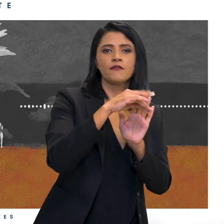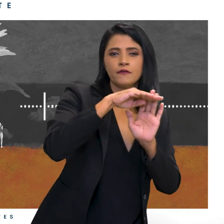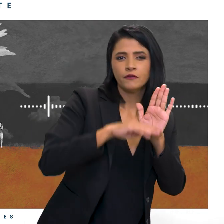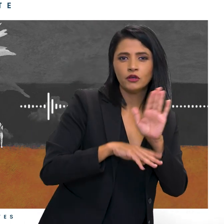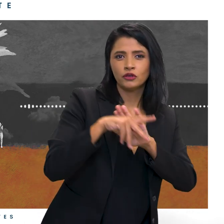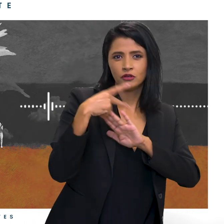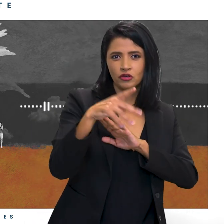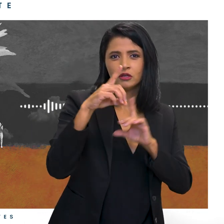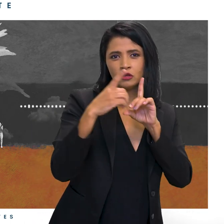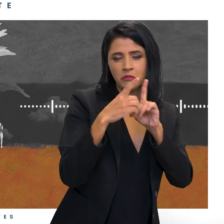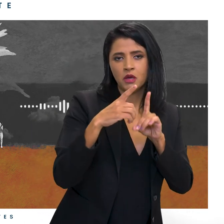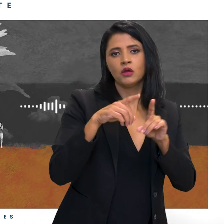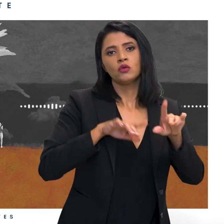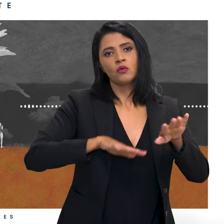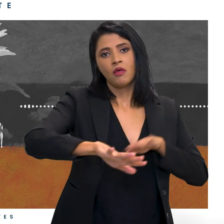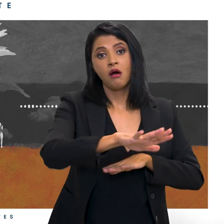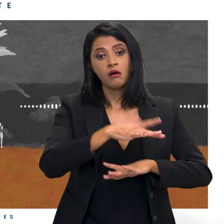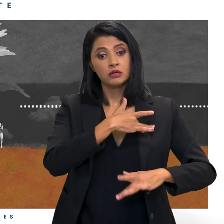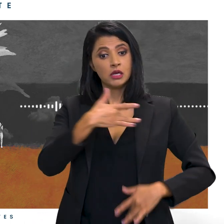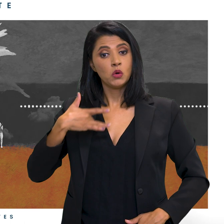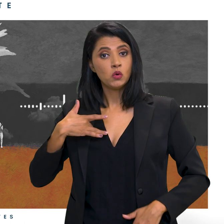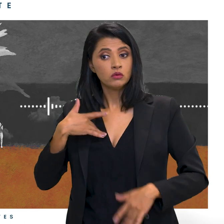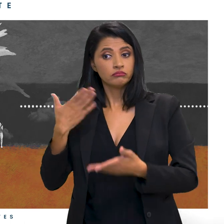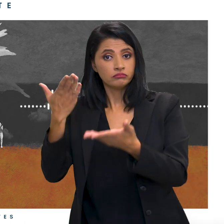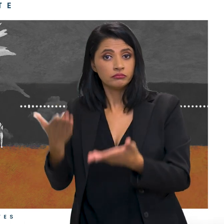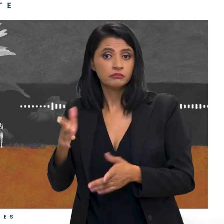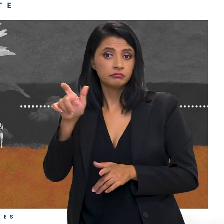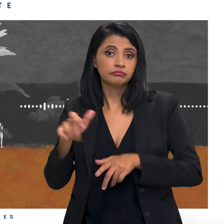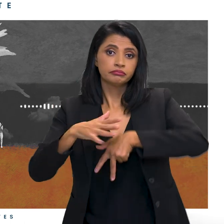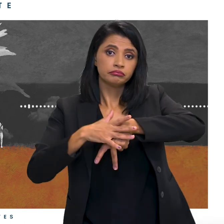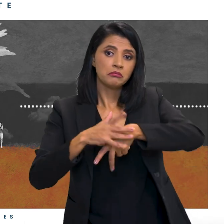fichas de atendimento nos serviços de saúde, para